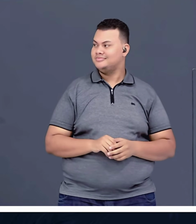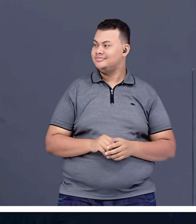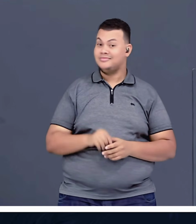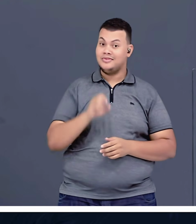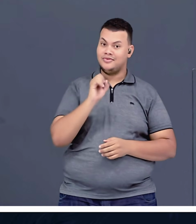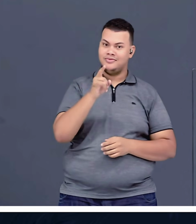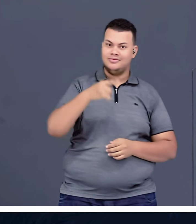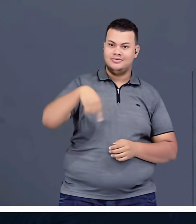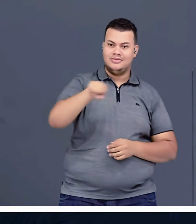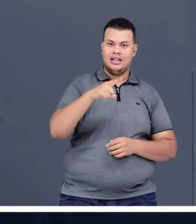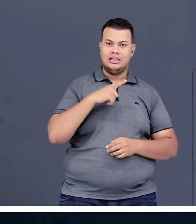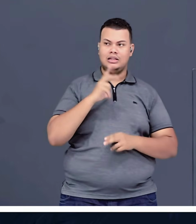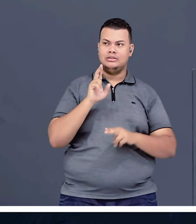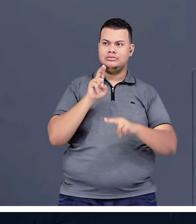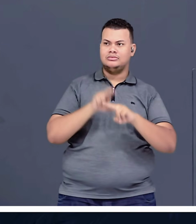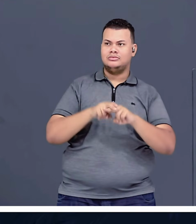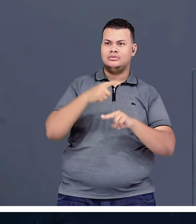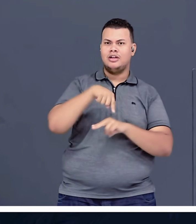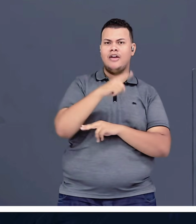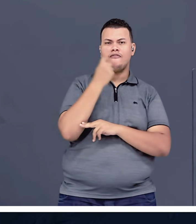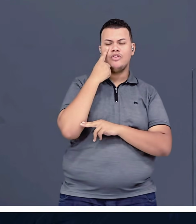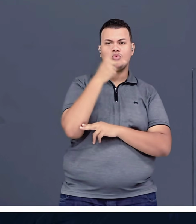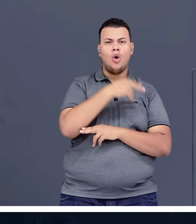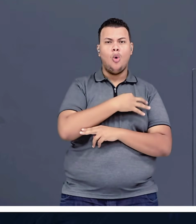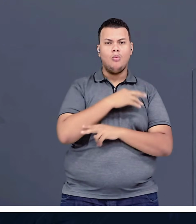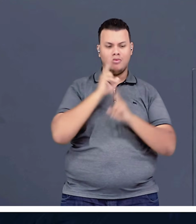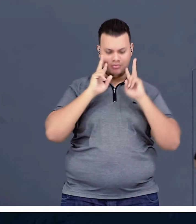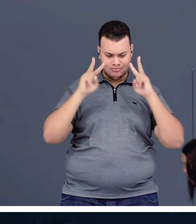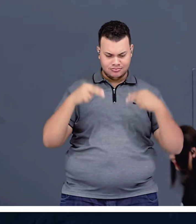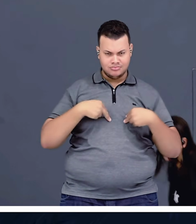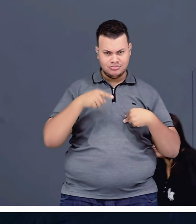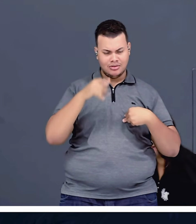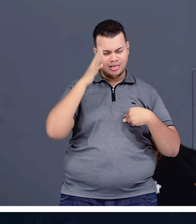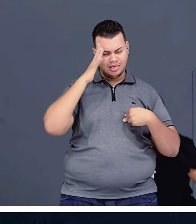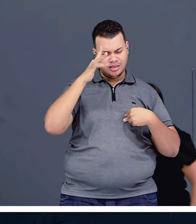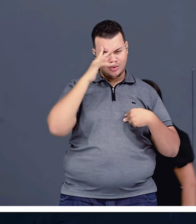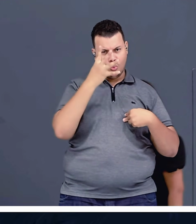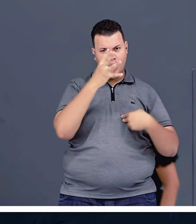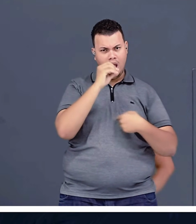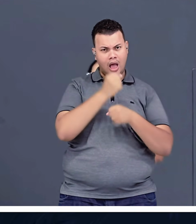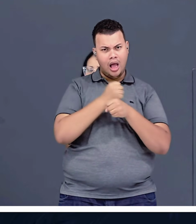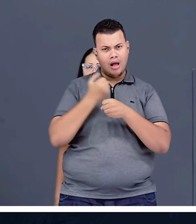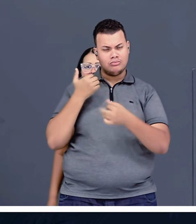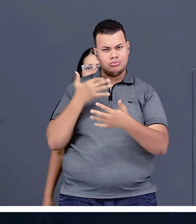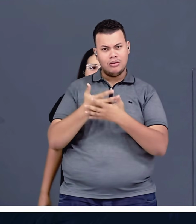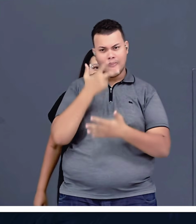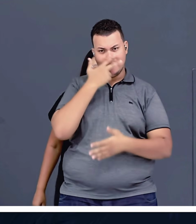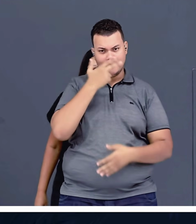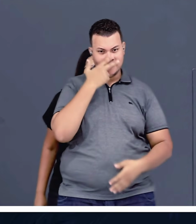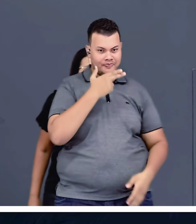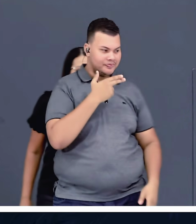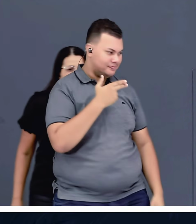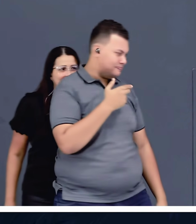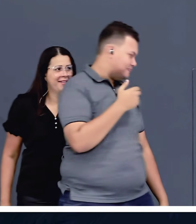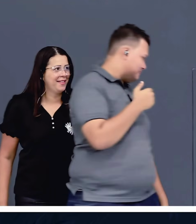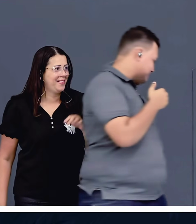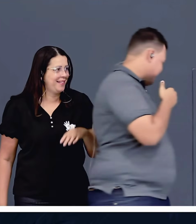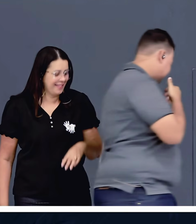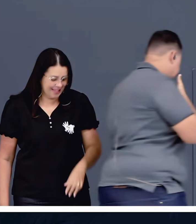Você que está aí sentado aí, olhe para a sua roupa agora. Já imaginou daqui a 40 anos você usando essa mesma roupa?